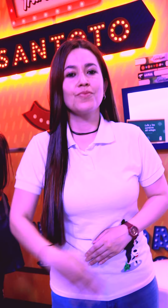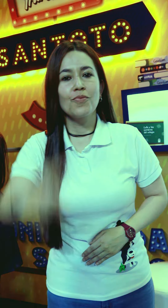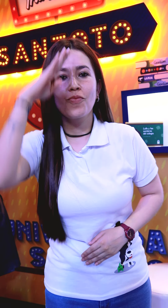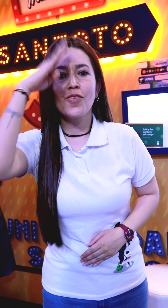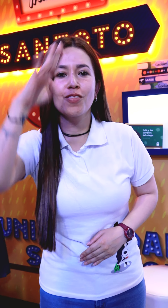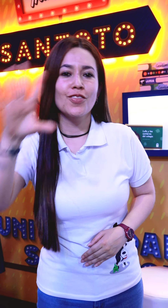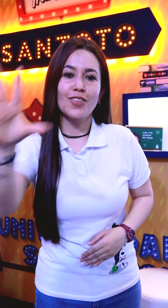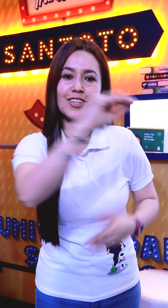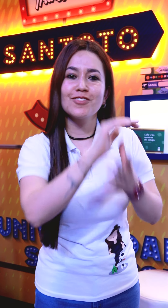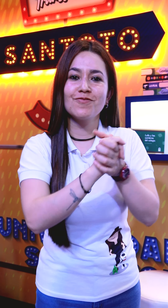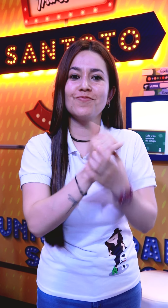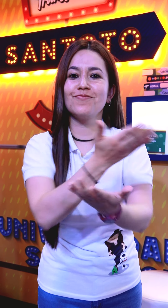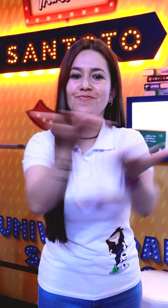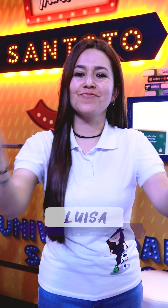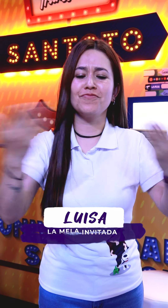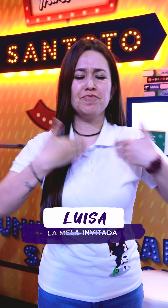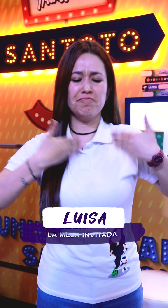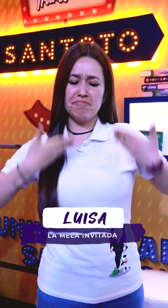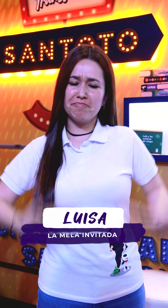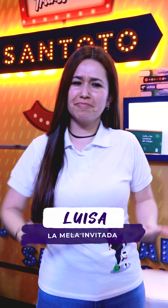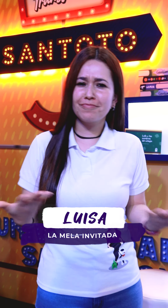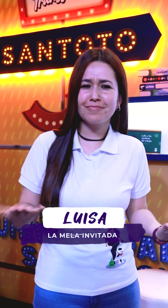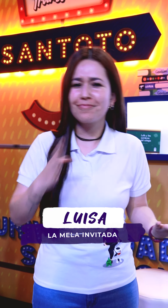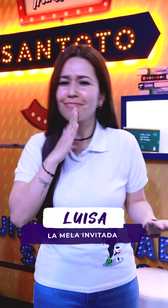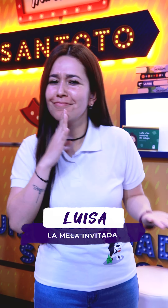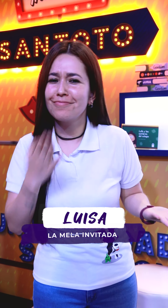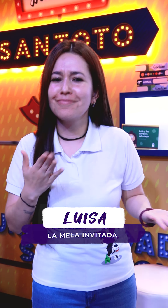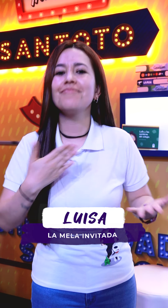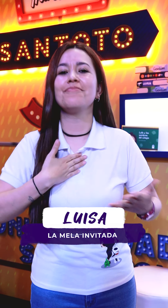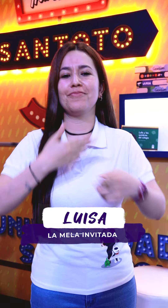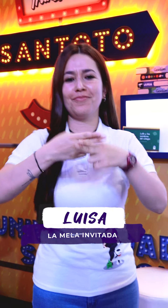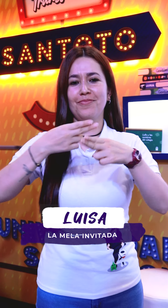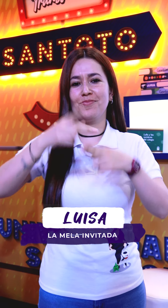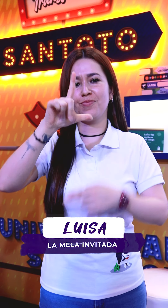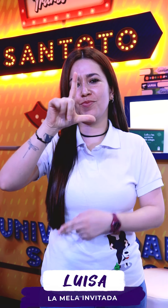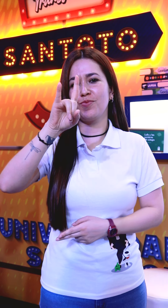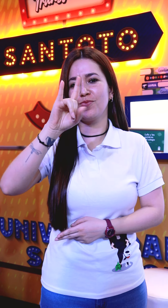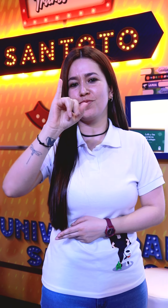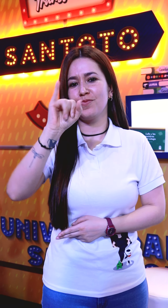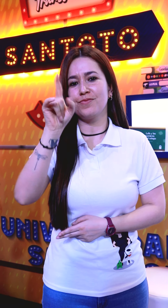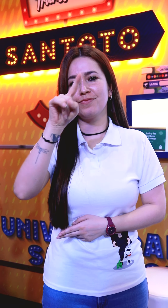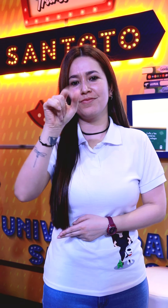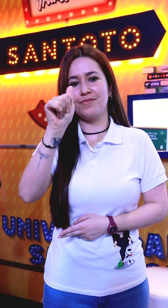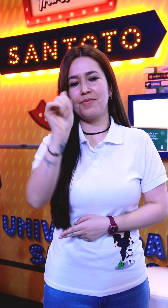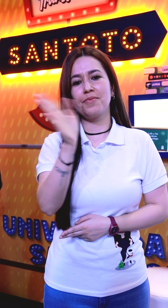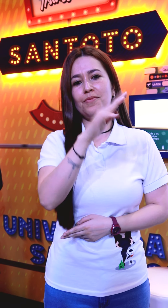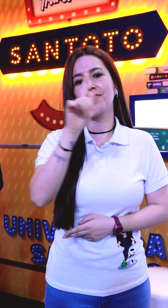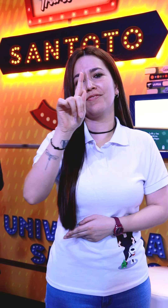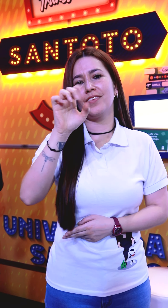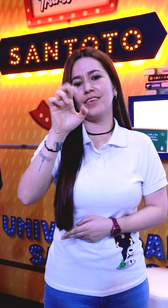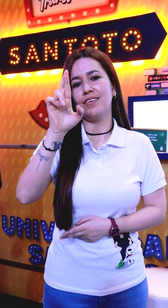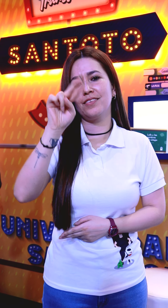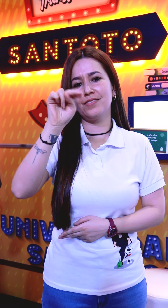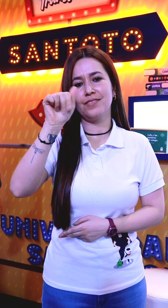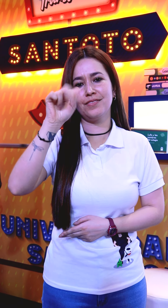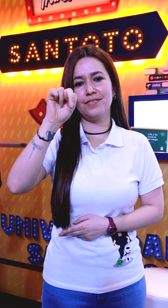Hola para todos. Me presento. Mi nombre es Luisa Fernanda